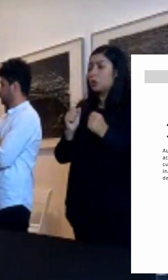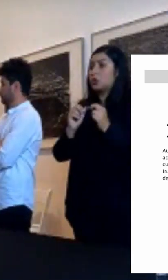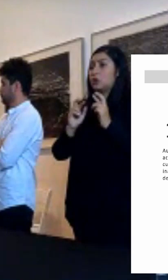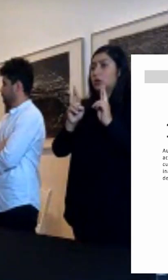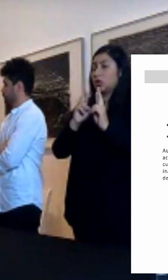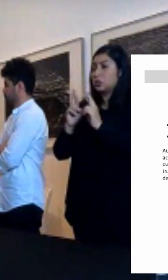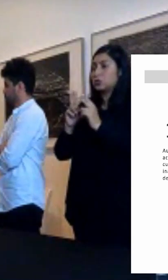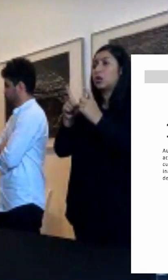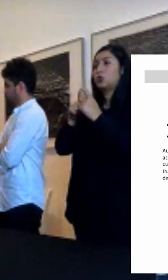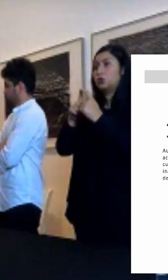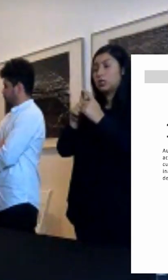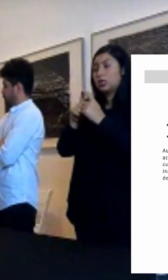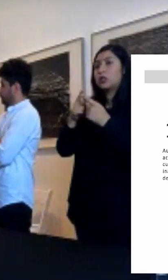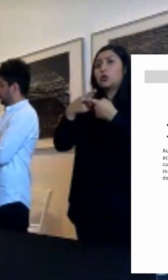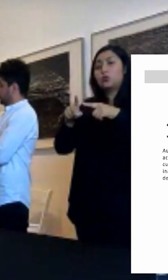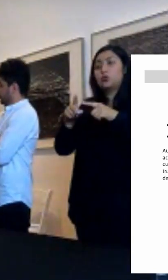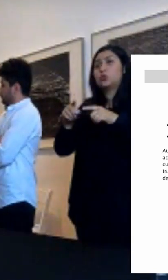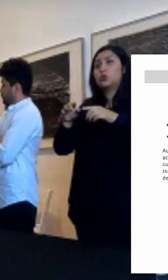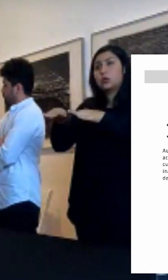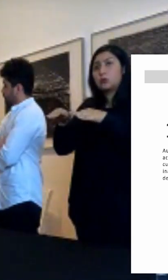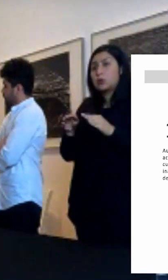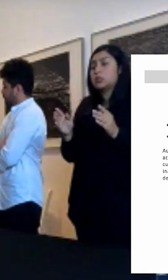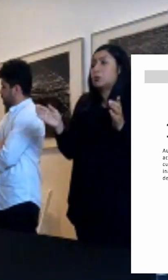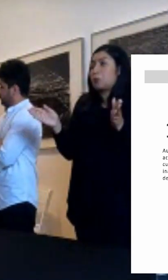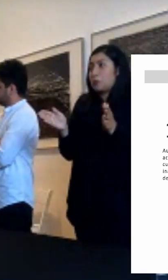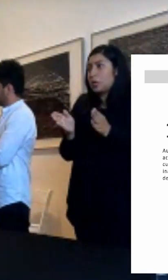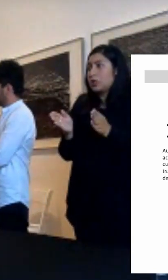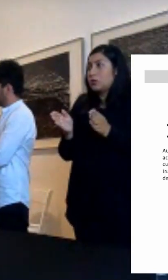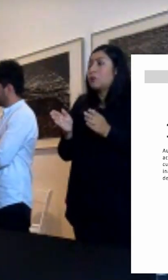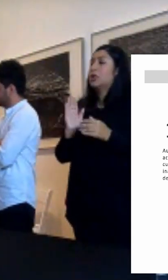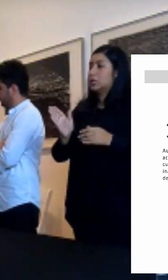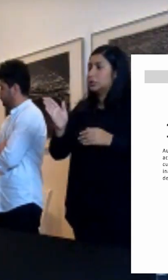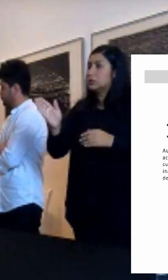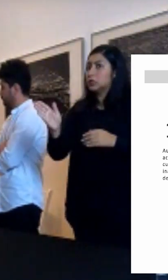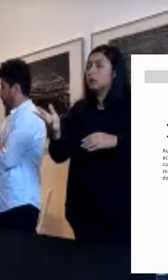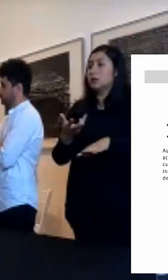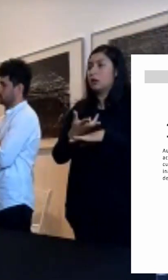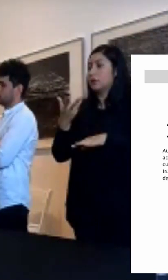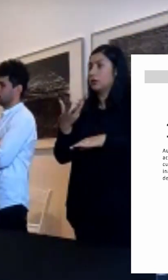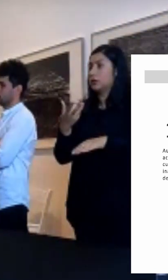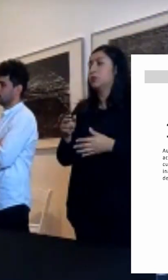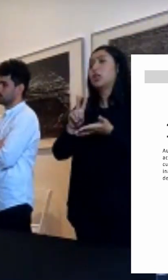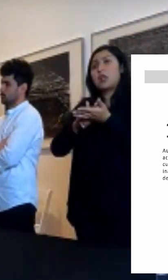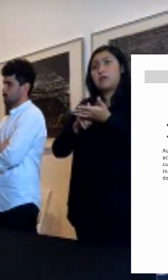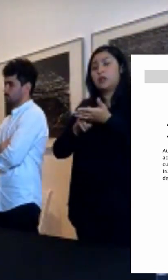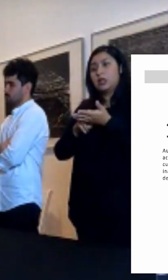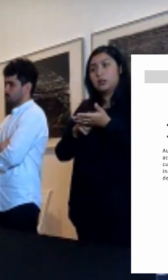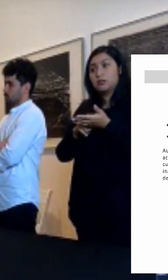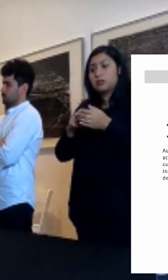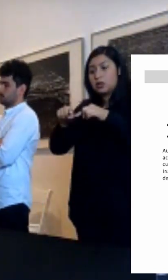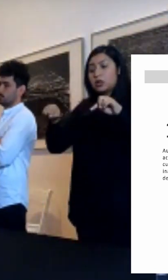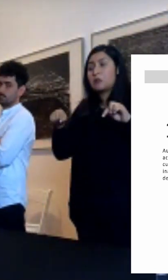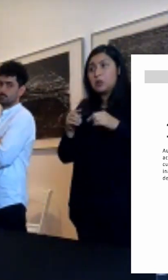y conectarlas con otros espacios más pequeños para poder mantener su subsistencia, porque efectivamente los espacios grandes quizás no van a desaparecer tan